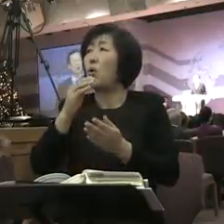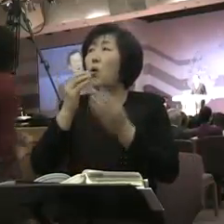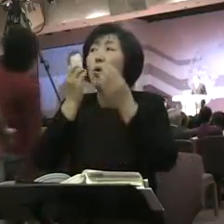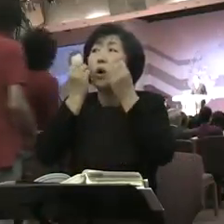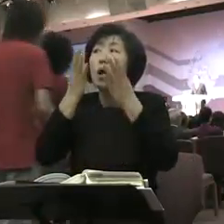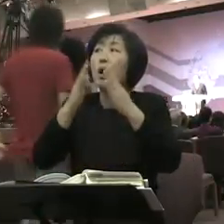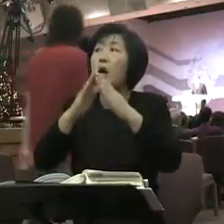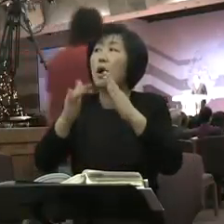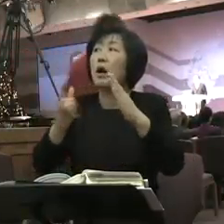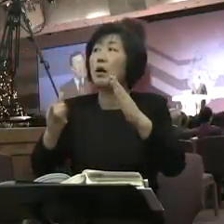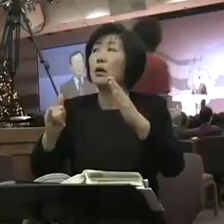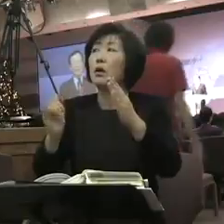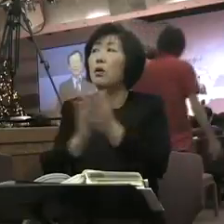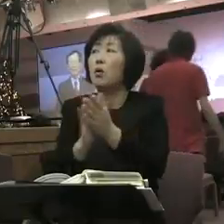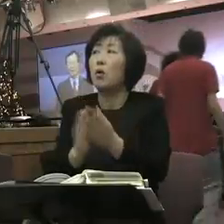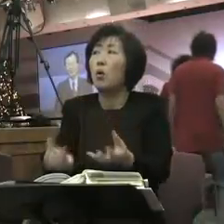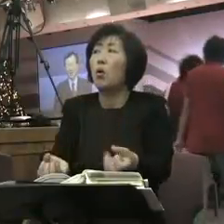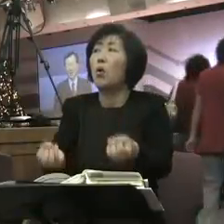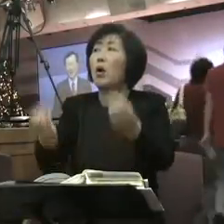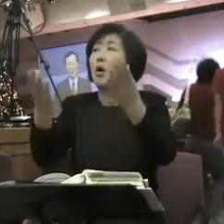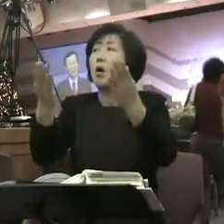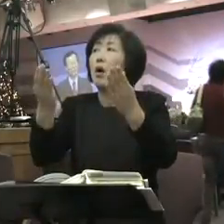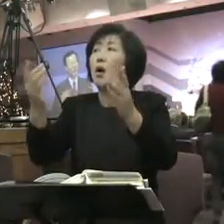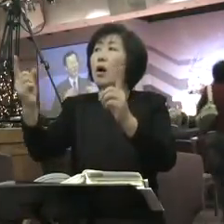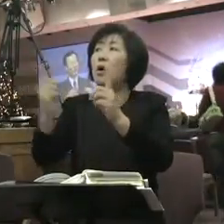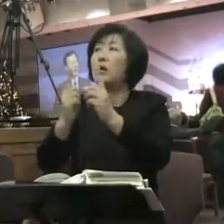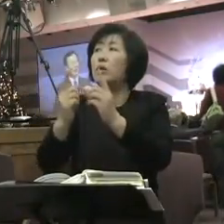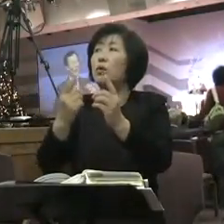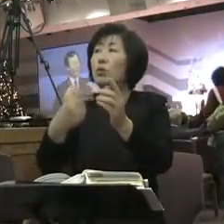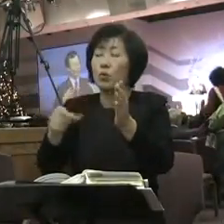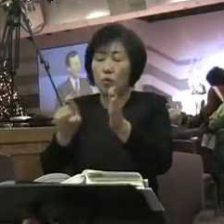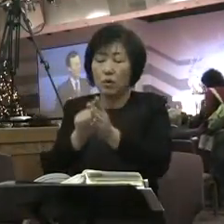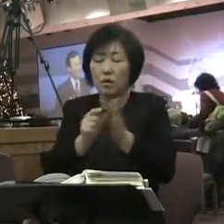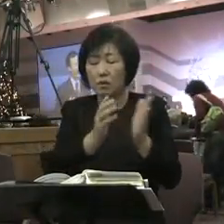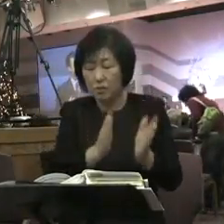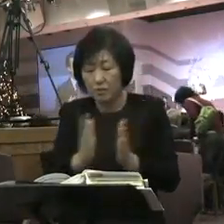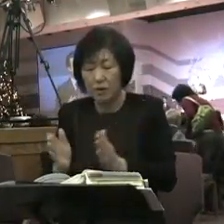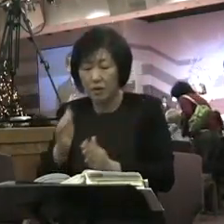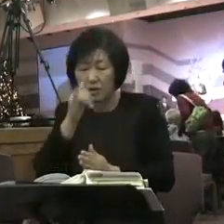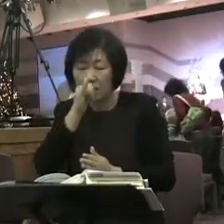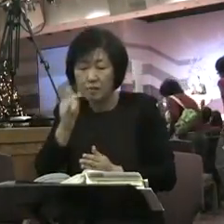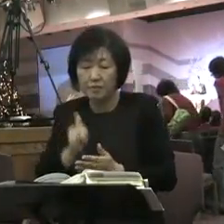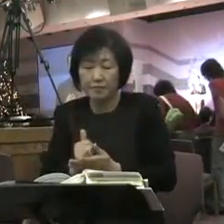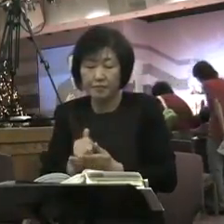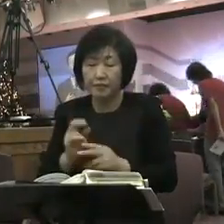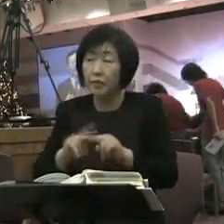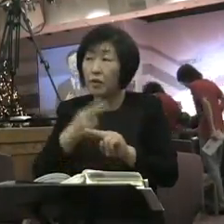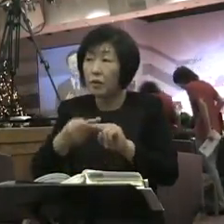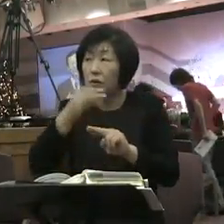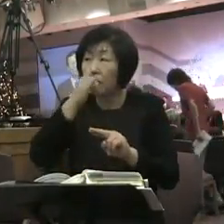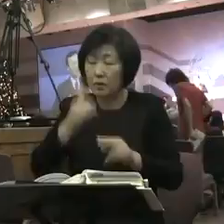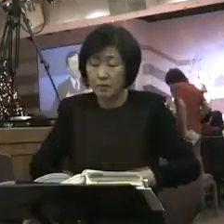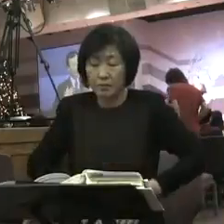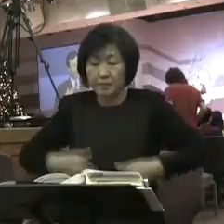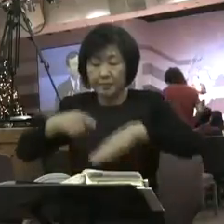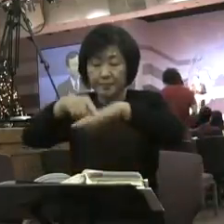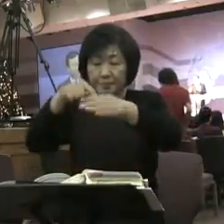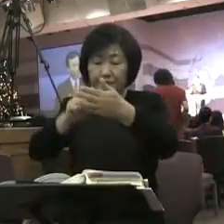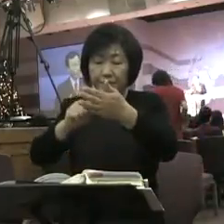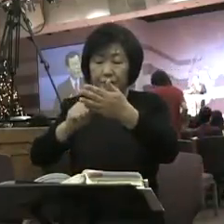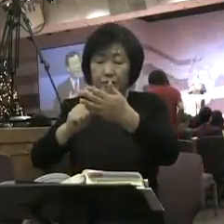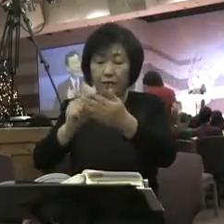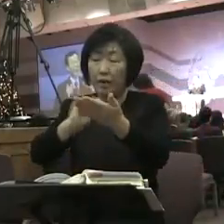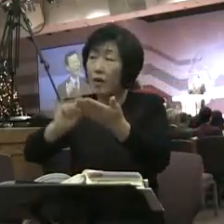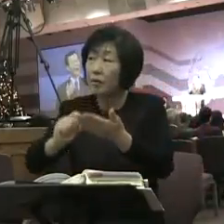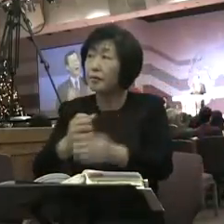새가족 환영실에 여러분들을 맞이하기 위해 준비해놓은 선물이 있습니다. 그리고 따뜻한 마음으로 여러분들이